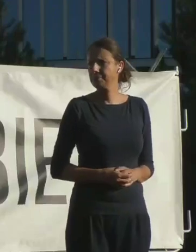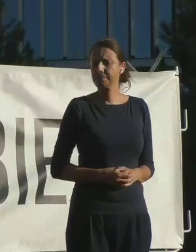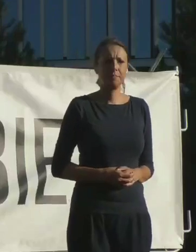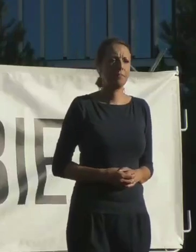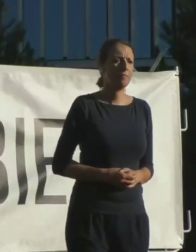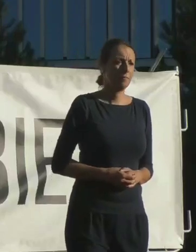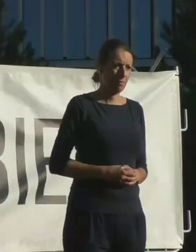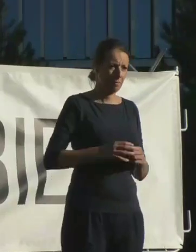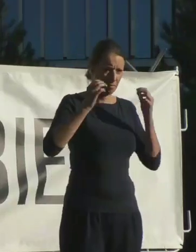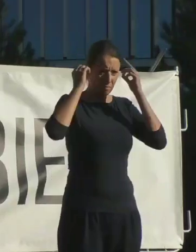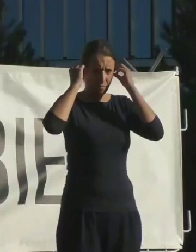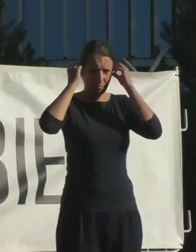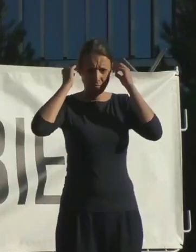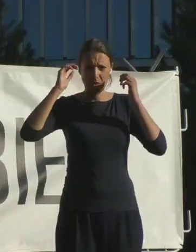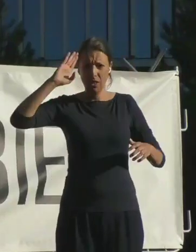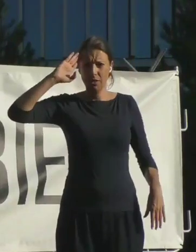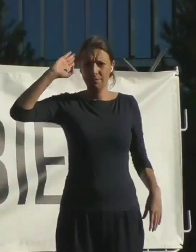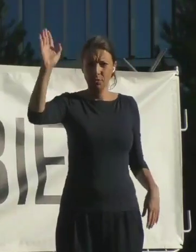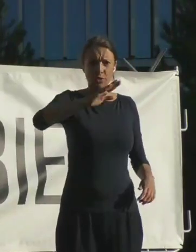Cześć.